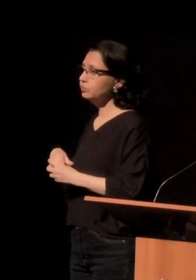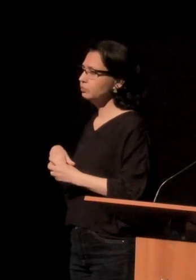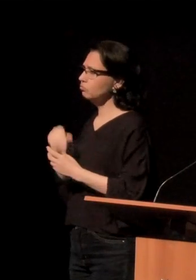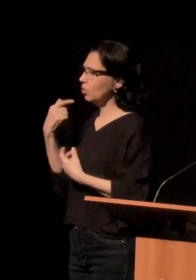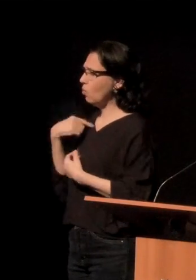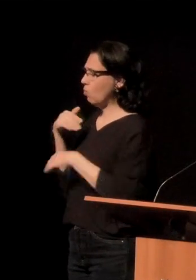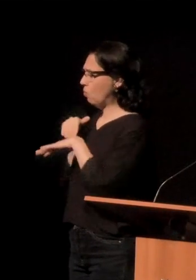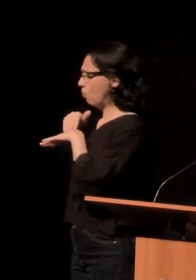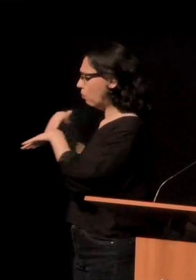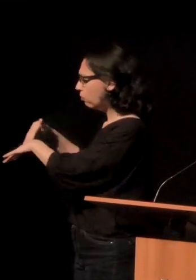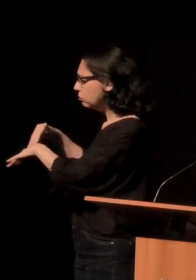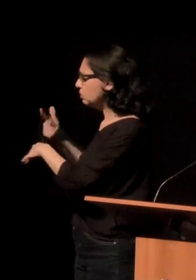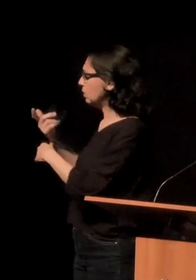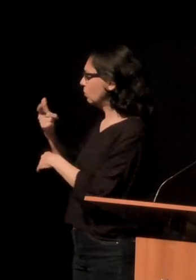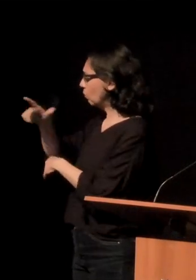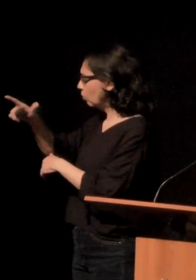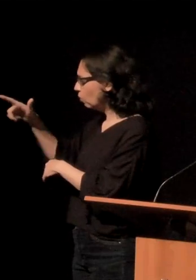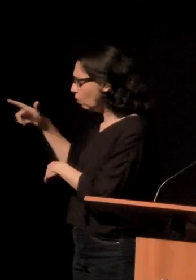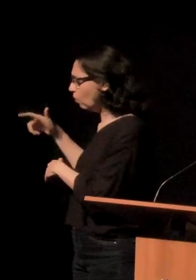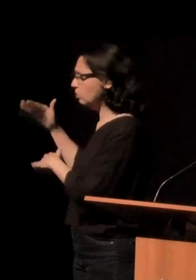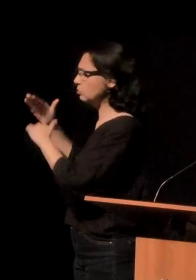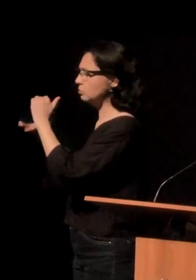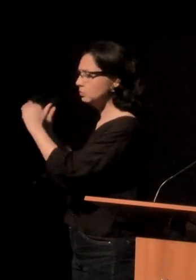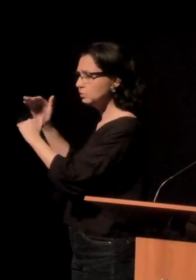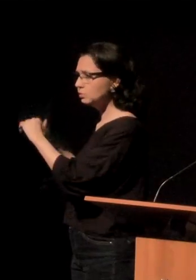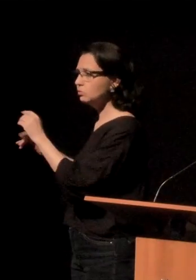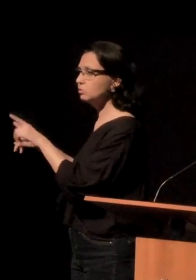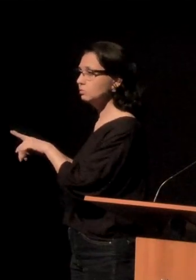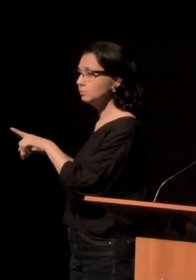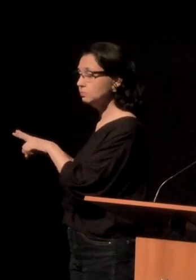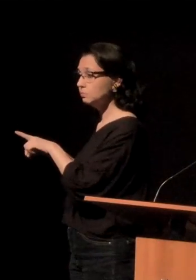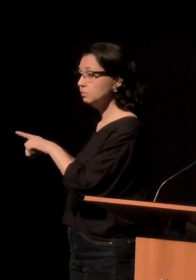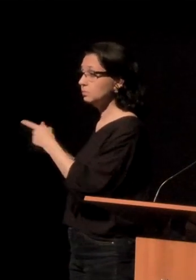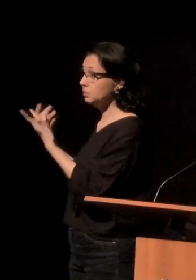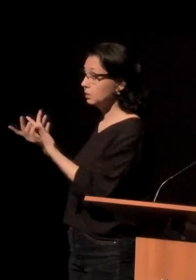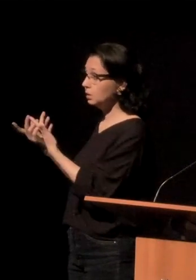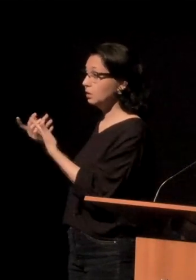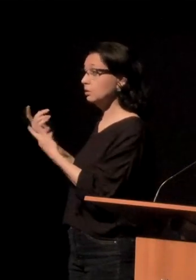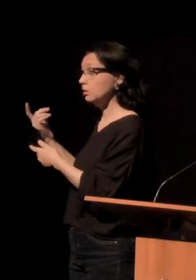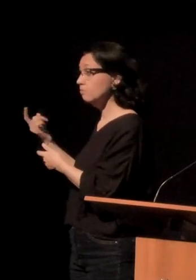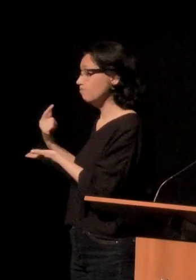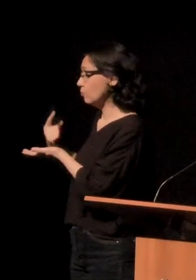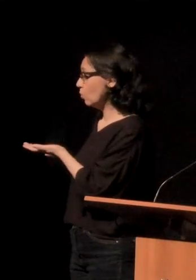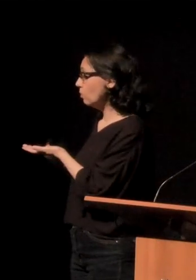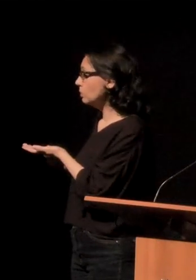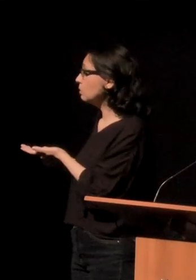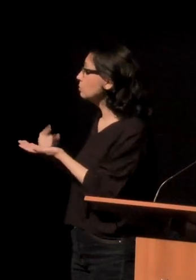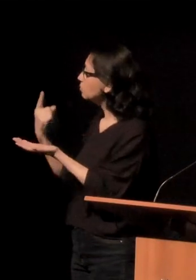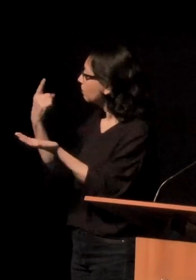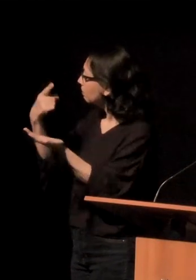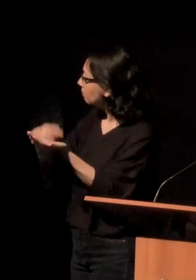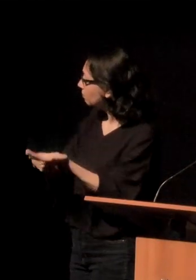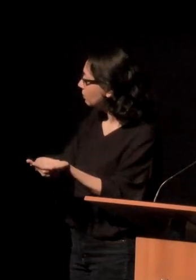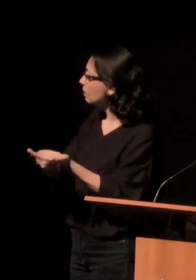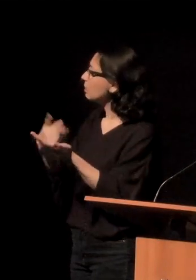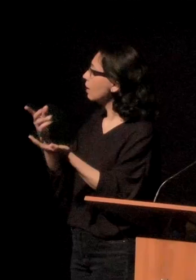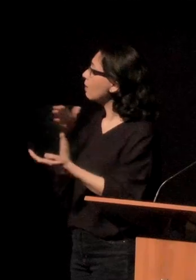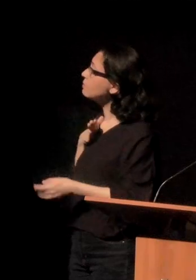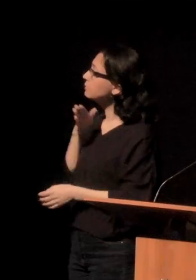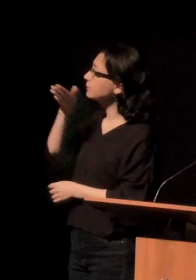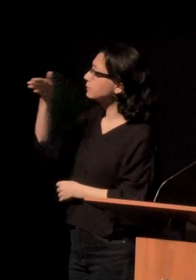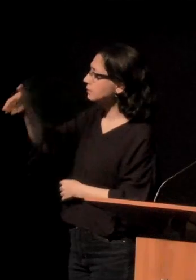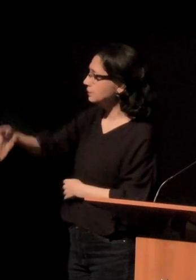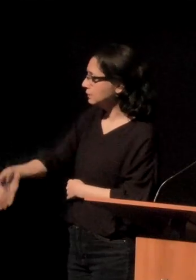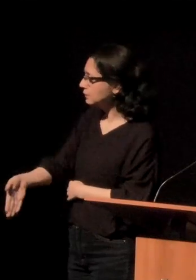com windson a professora Miriam e a professora e a Érica ficamos de marcar junto com vocês para a gente ir lá e conversar